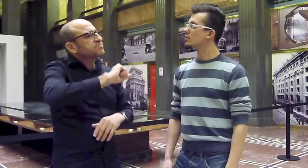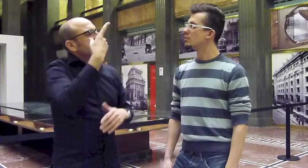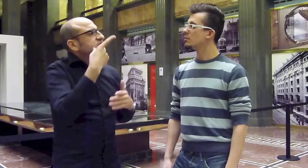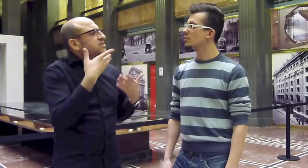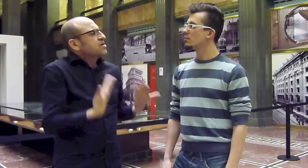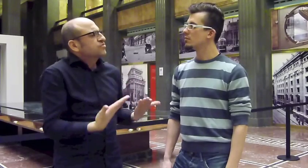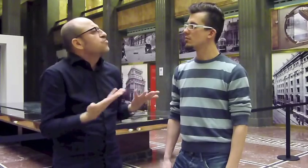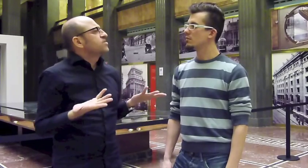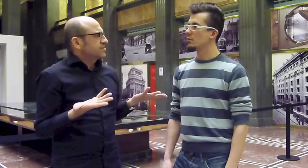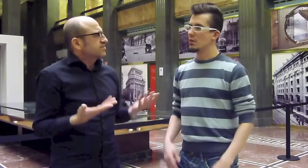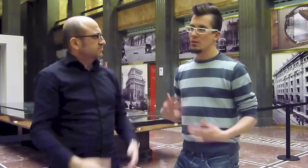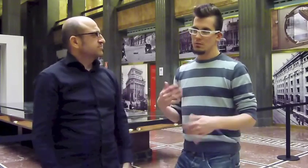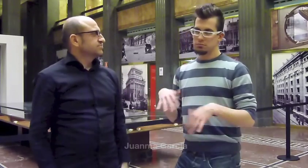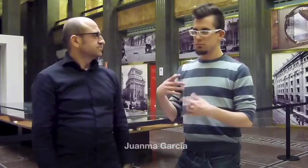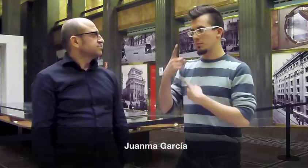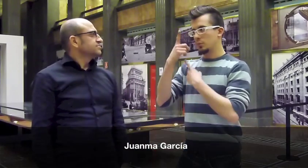accesibles para las personas sordas?